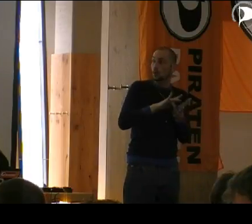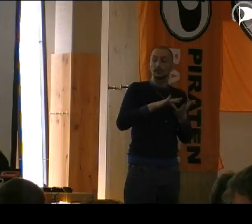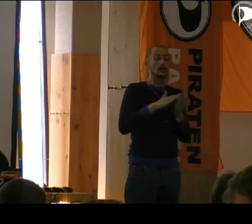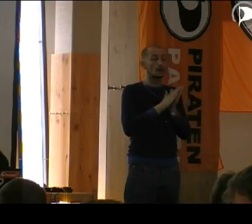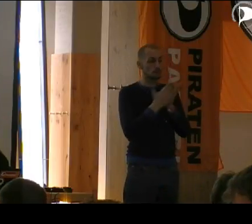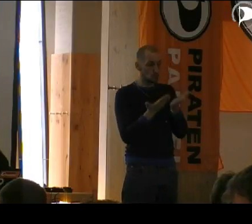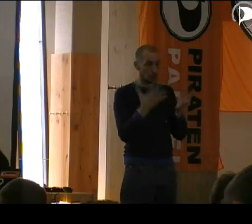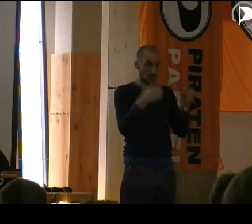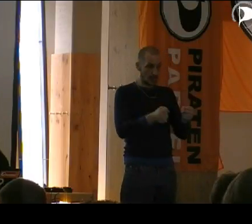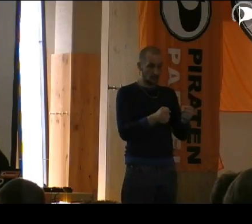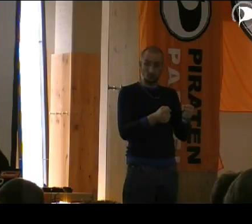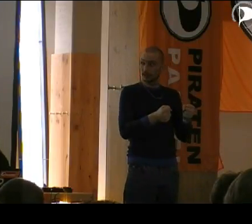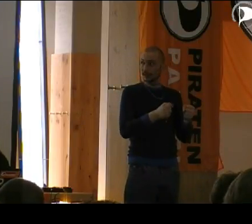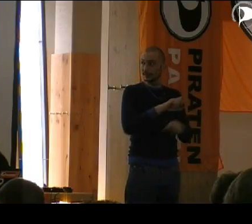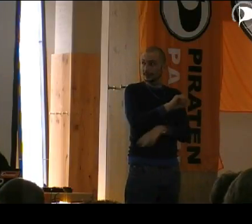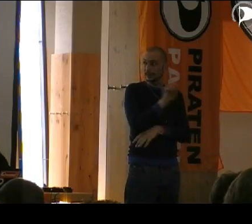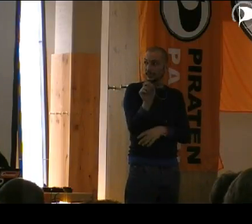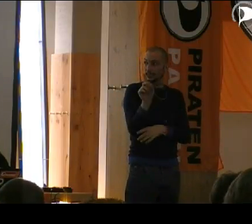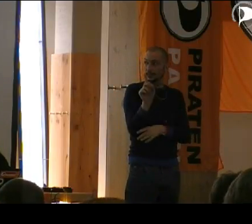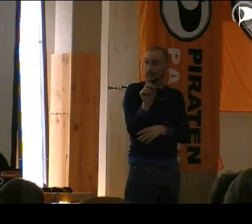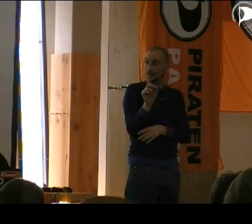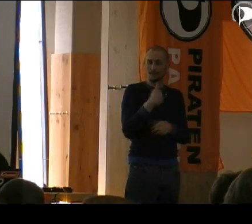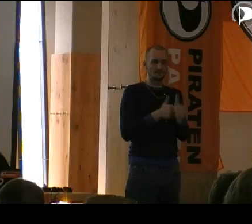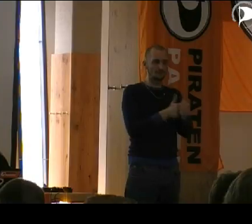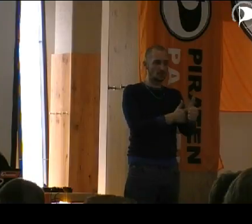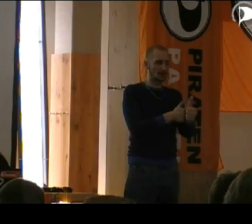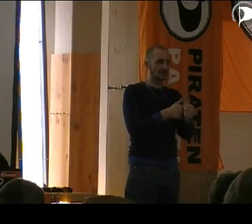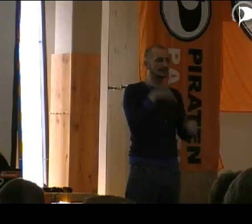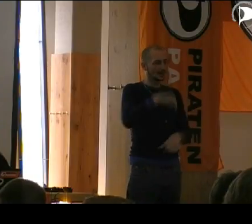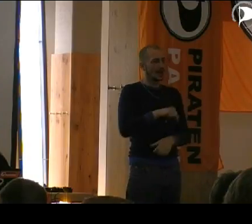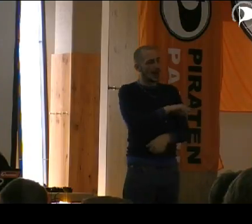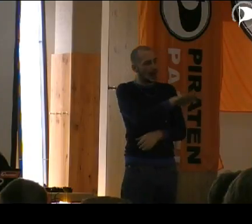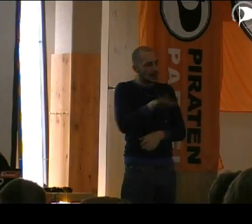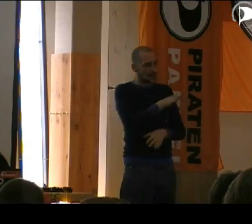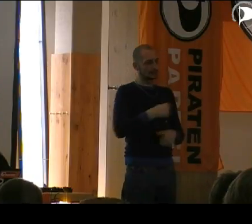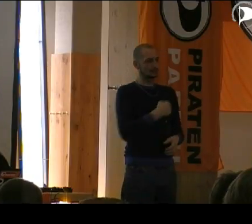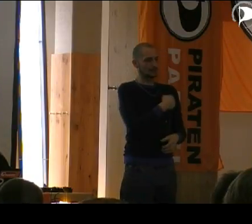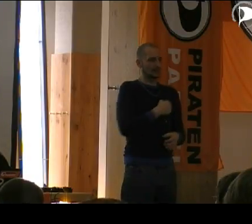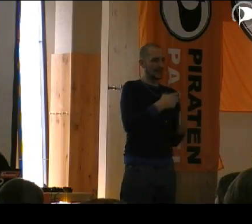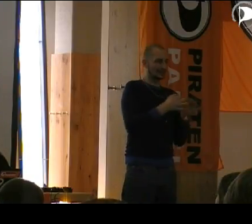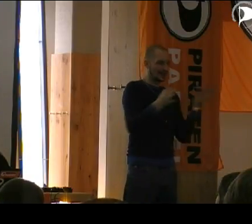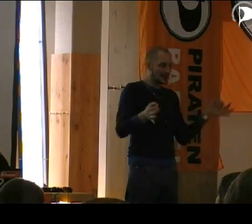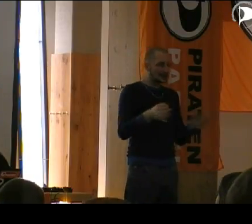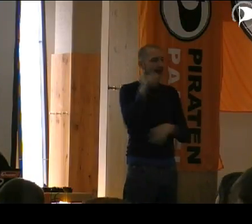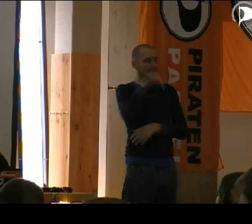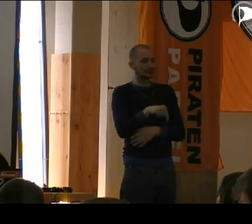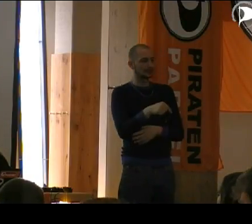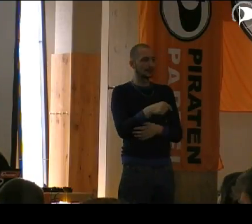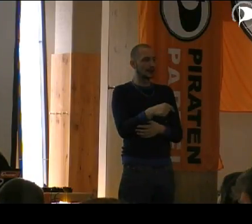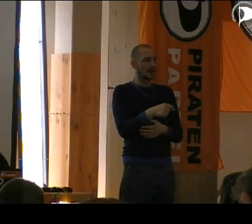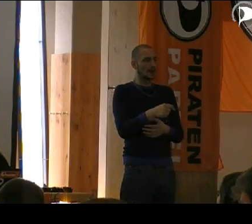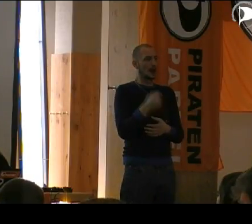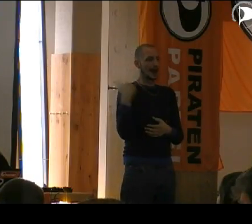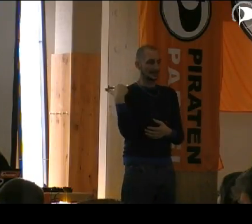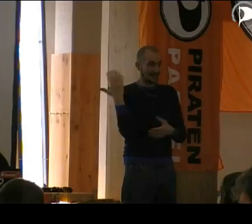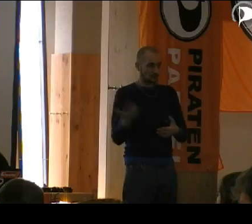eben wie erfolg war bis zum schluss des parteitags der nächste zeit ist ausgangspunkt ist man finanziell etwas das vorher gegen